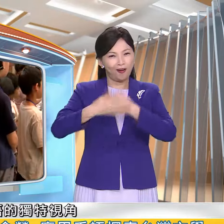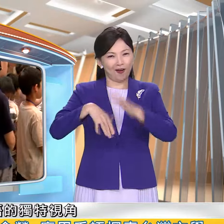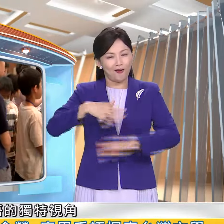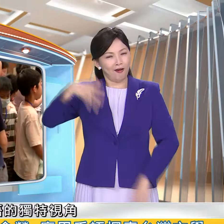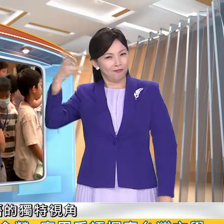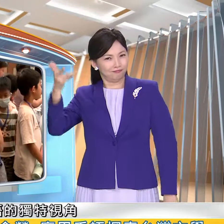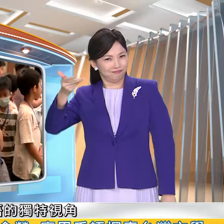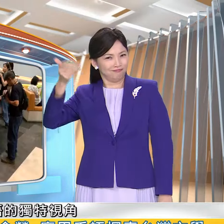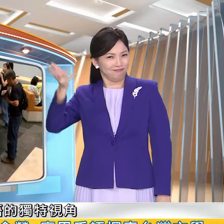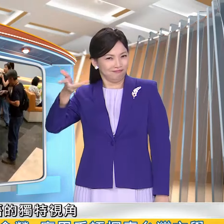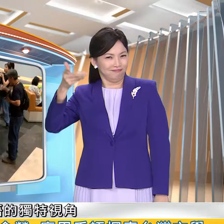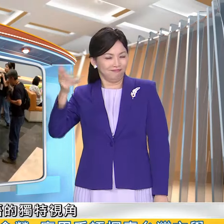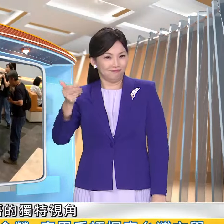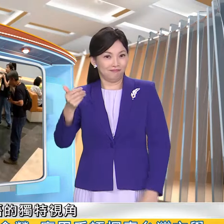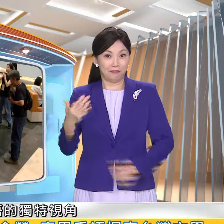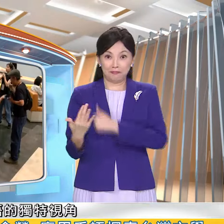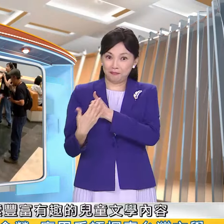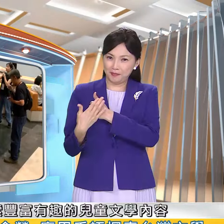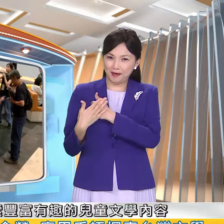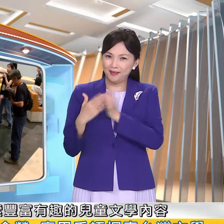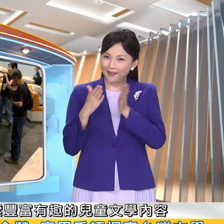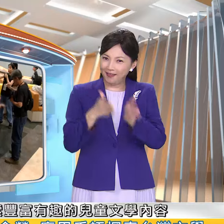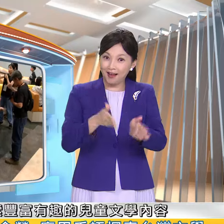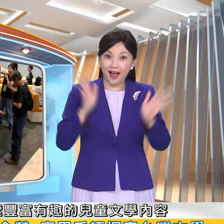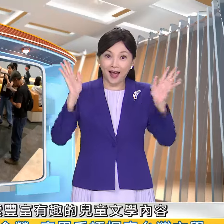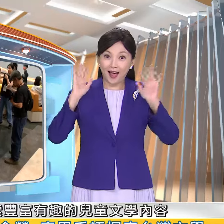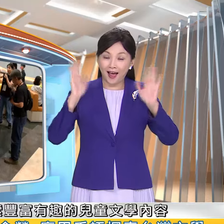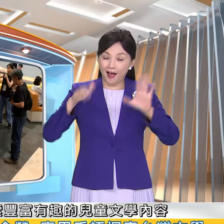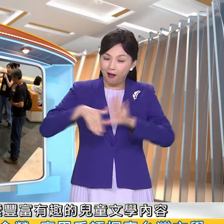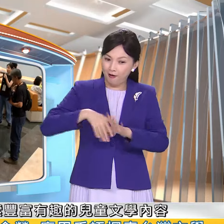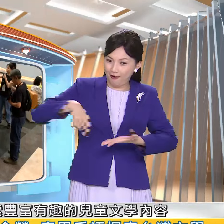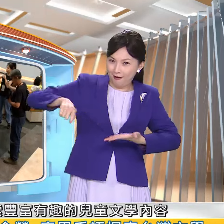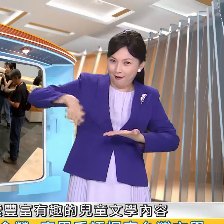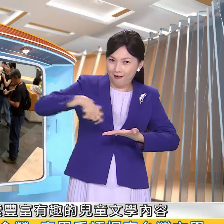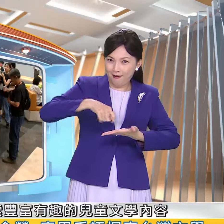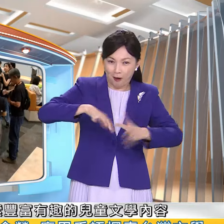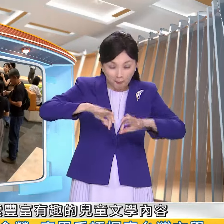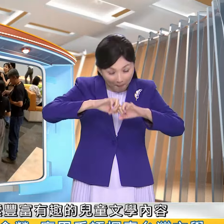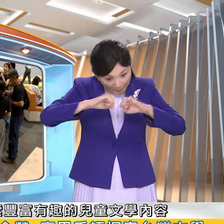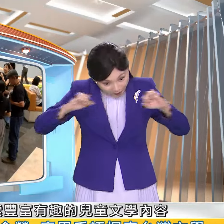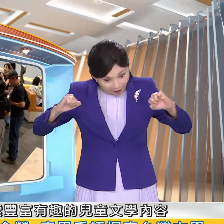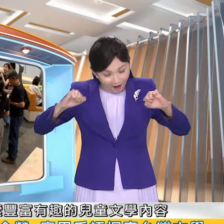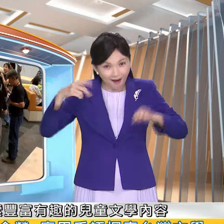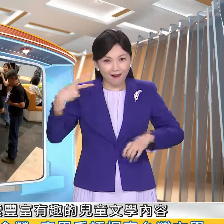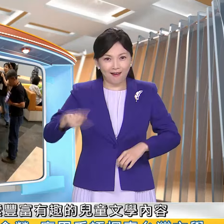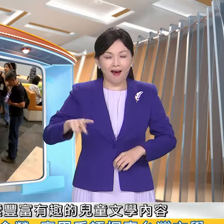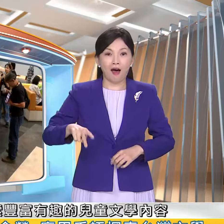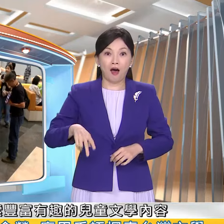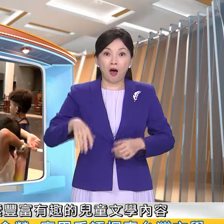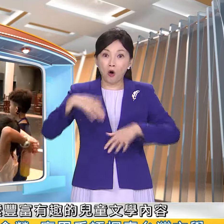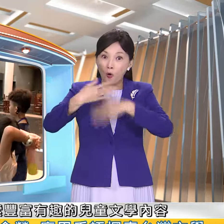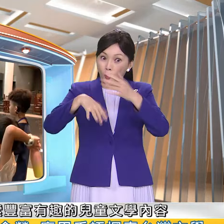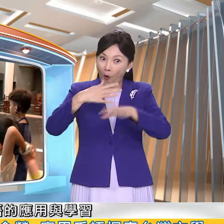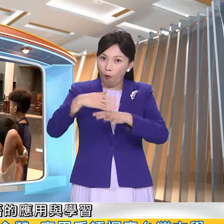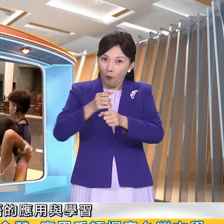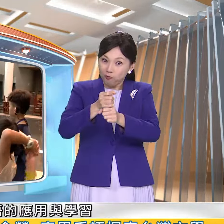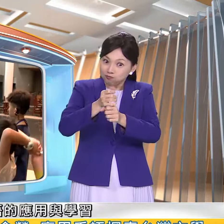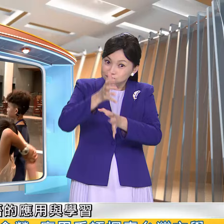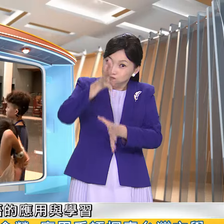的独特视角，不仅能够探索丰富有趣的儿童文学内容，还能深化